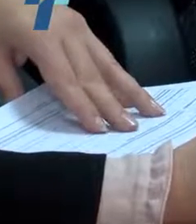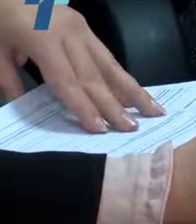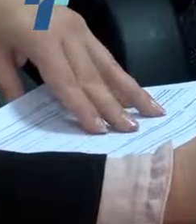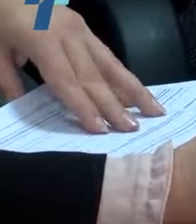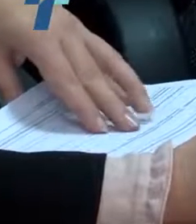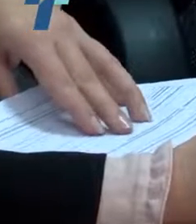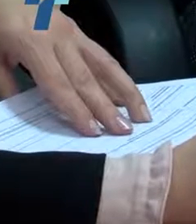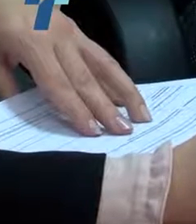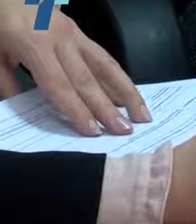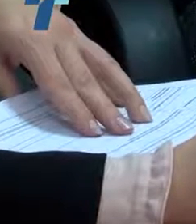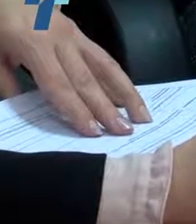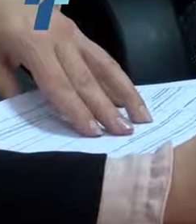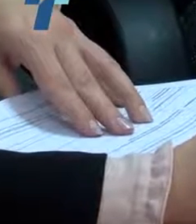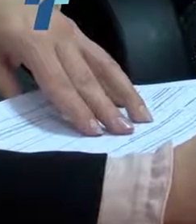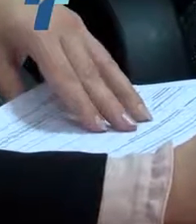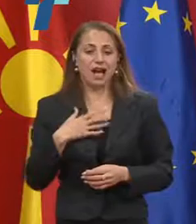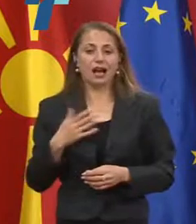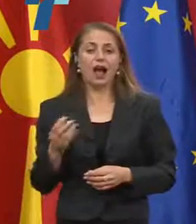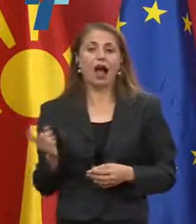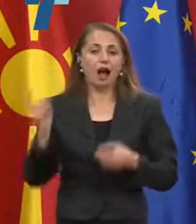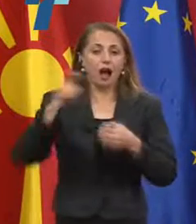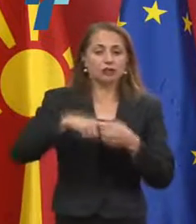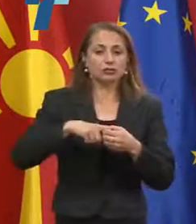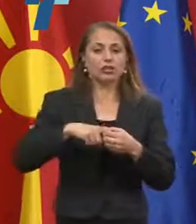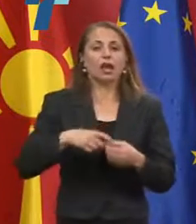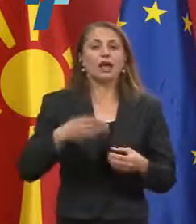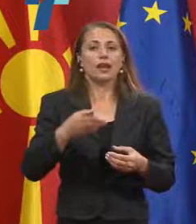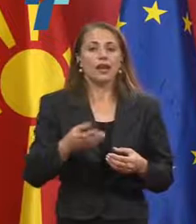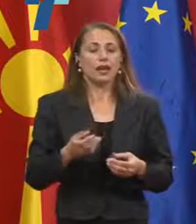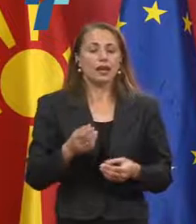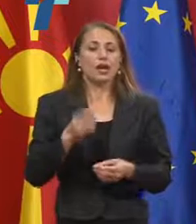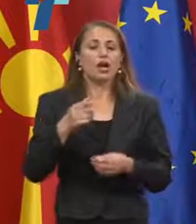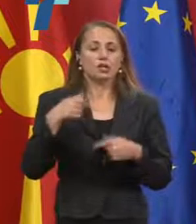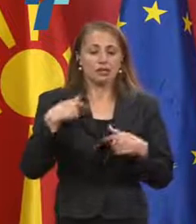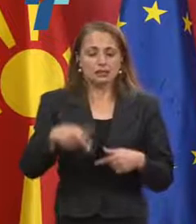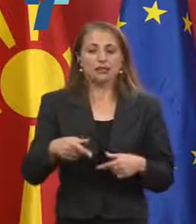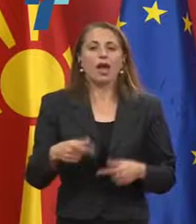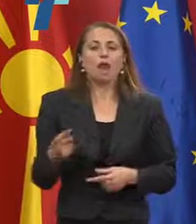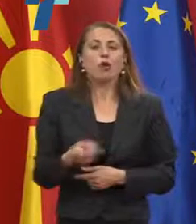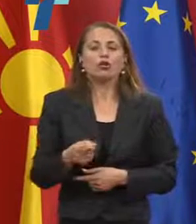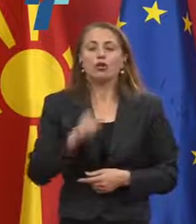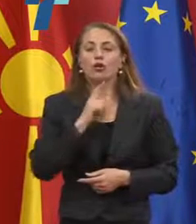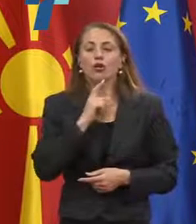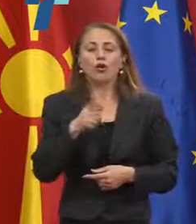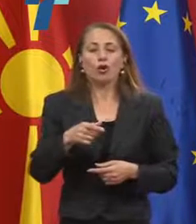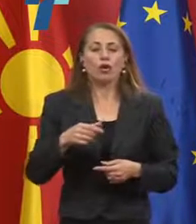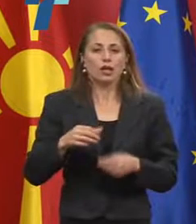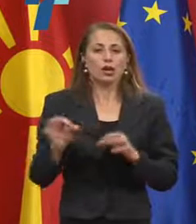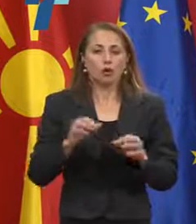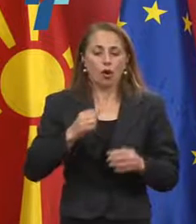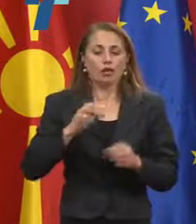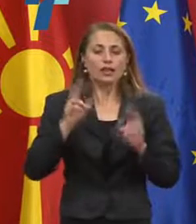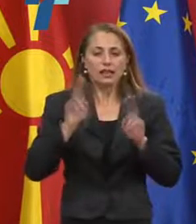кои мора да бидат способни, а не партиски. Ние сме тој мотор кој што ќе ги движи процесите, но кој што треба да